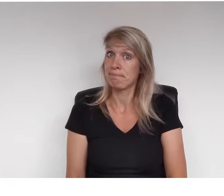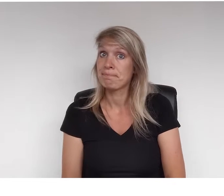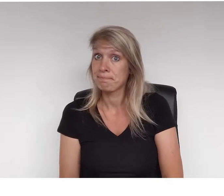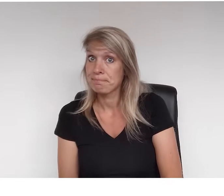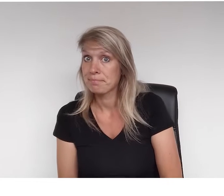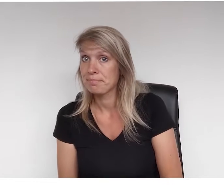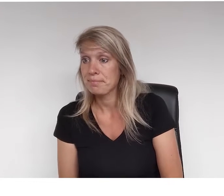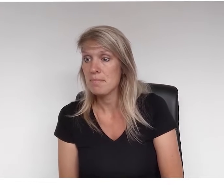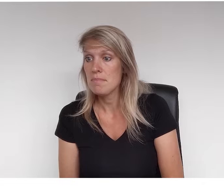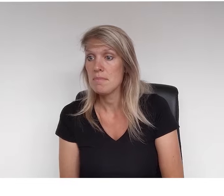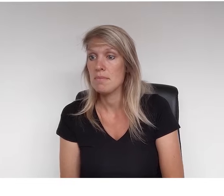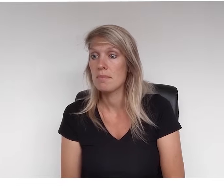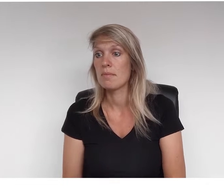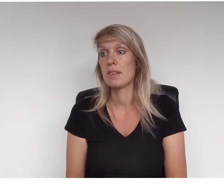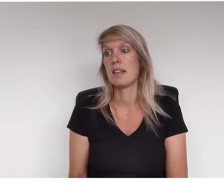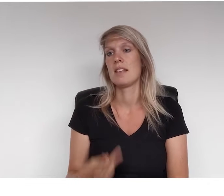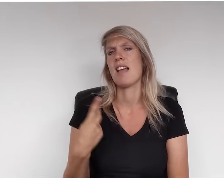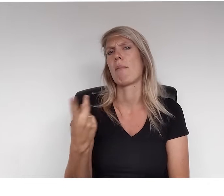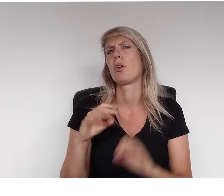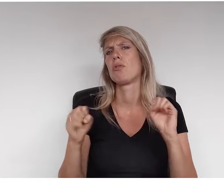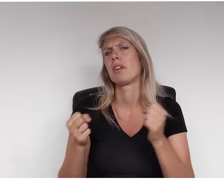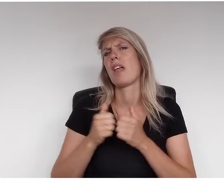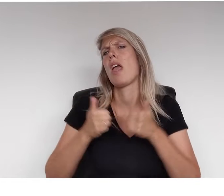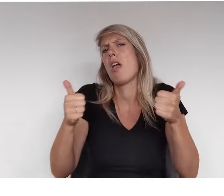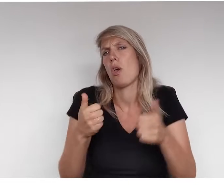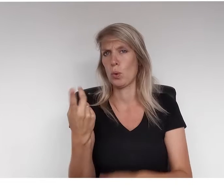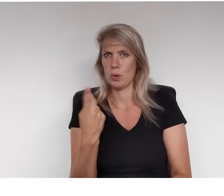En dan samen al heel goed.